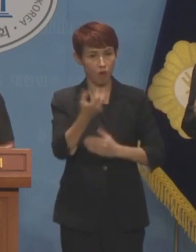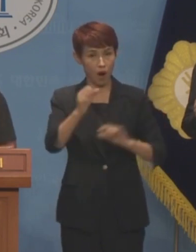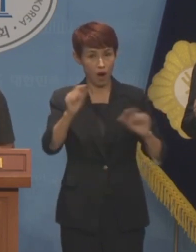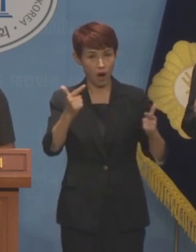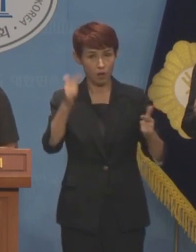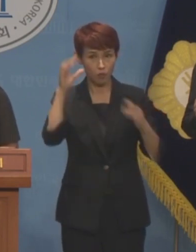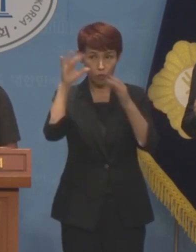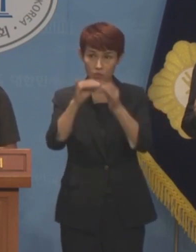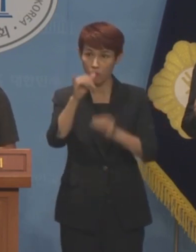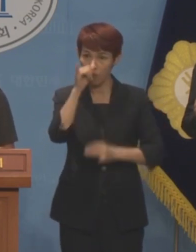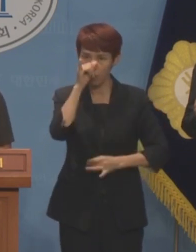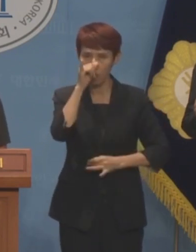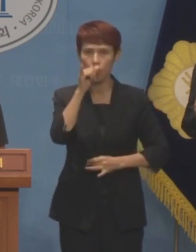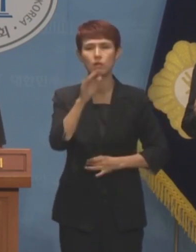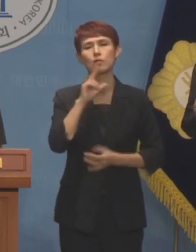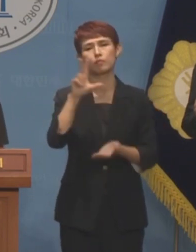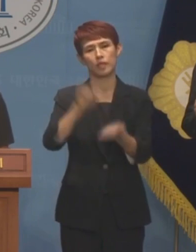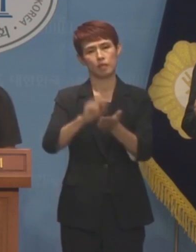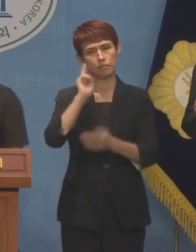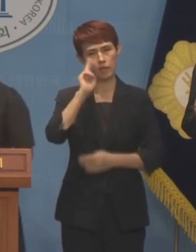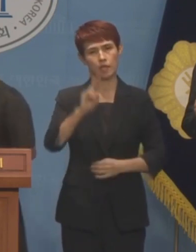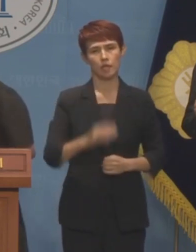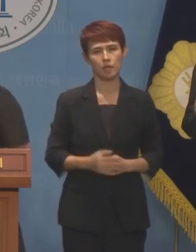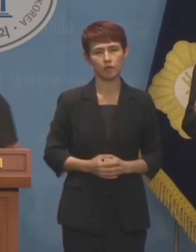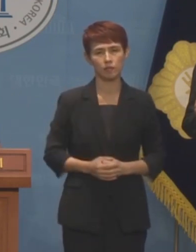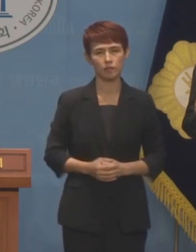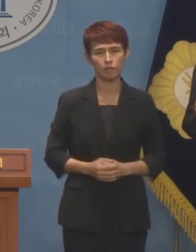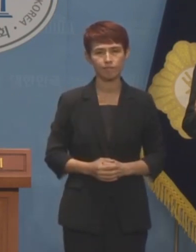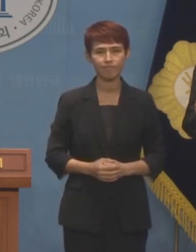다음은 정의로 의원님께서 발언하시겠습니다.